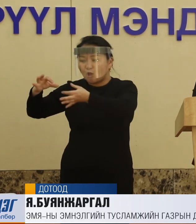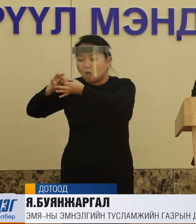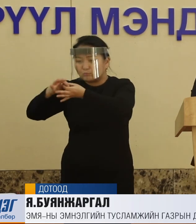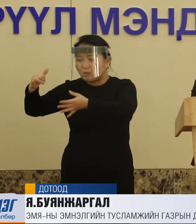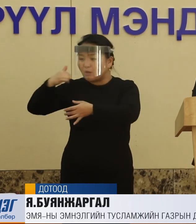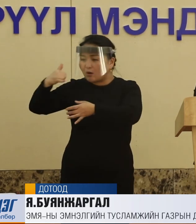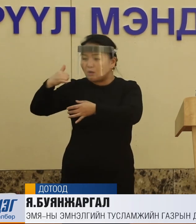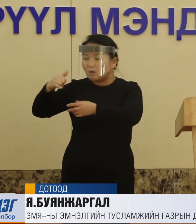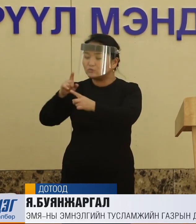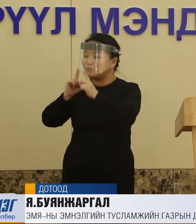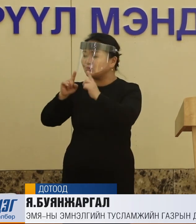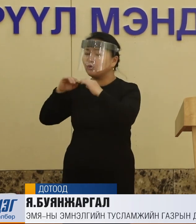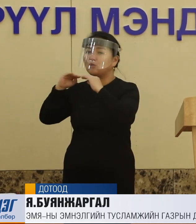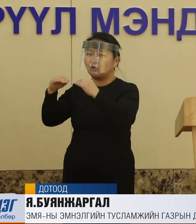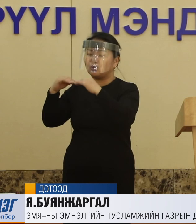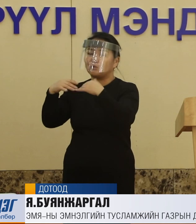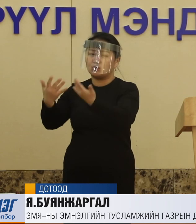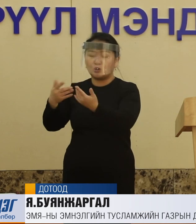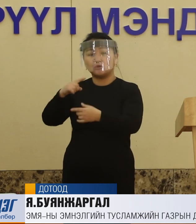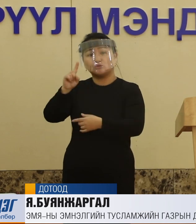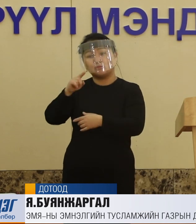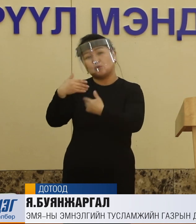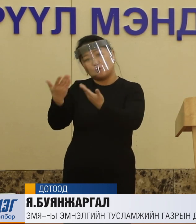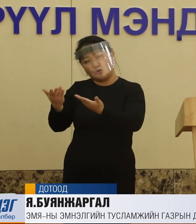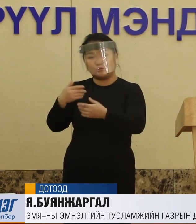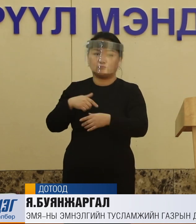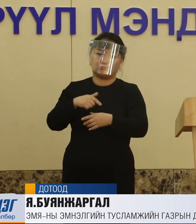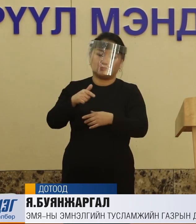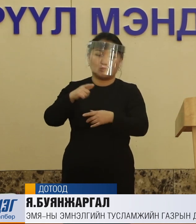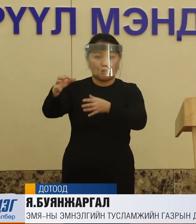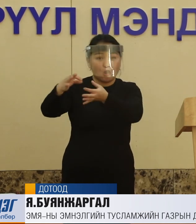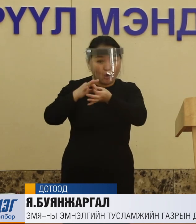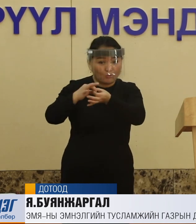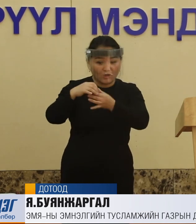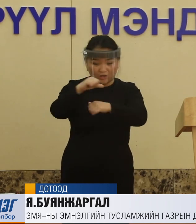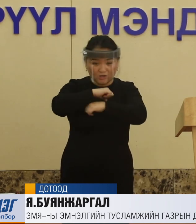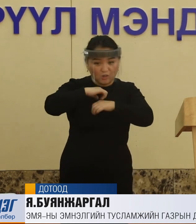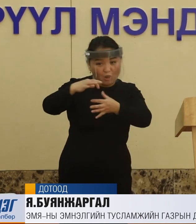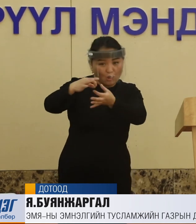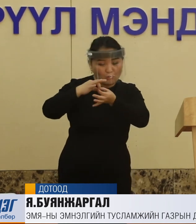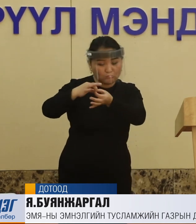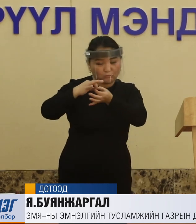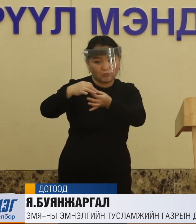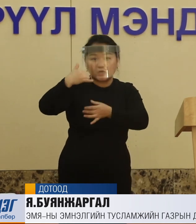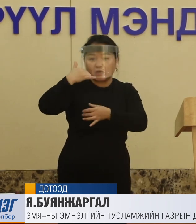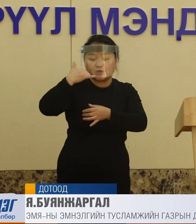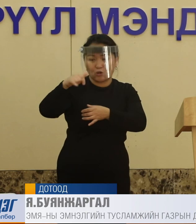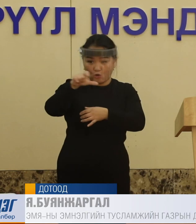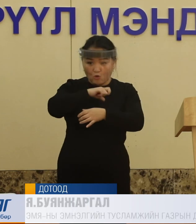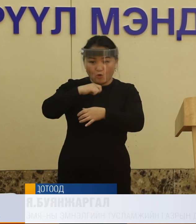өчигдрийн мэдээлэлдэр бас маш тодорхой хэлсэн байгаа. За бид нар бол тухайн иргэдтэй яг өөрт